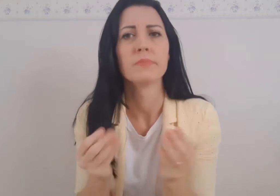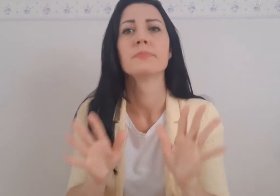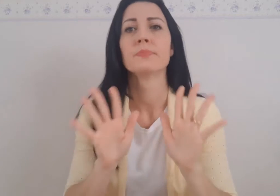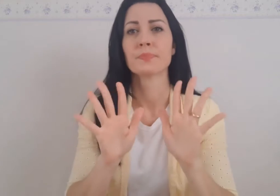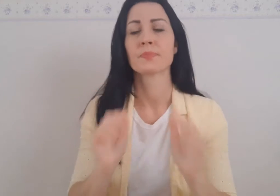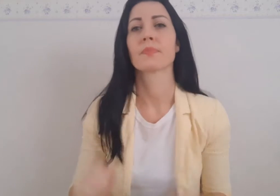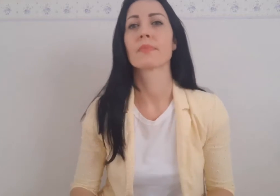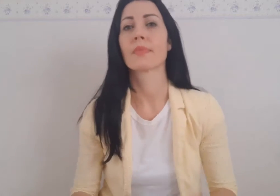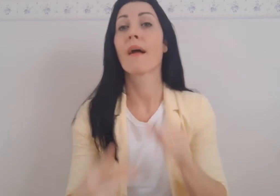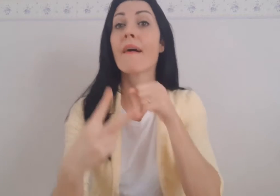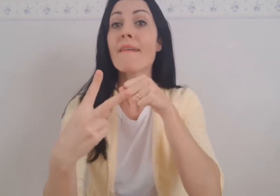Como?